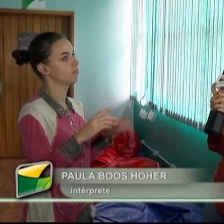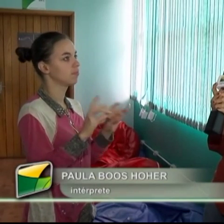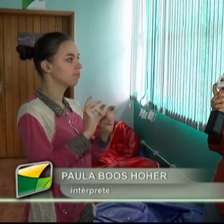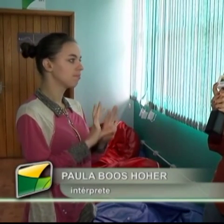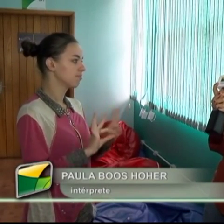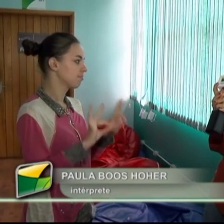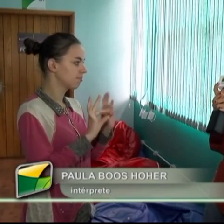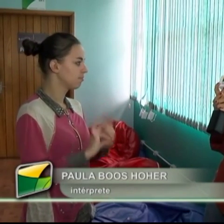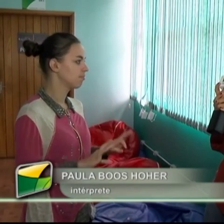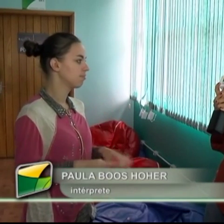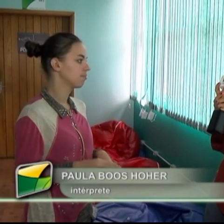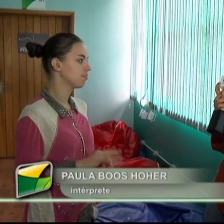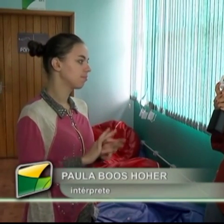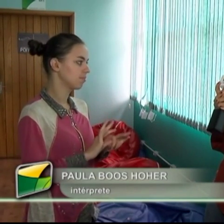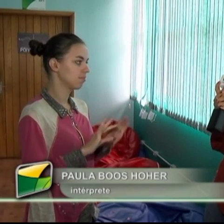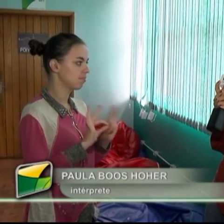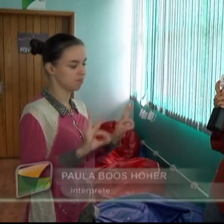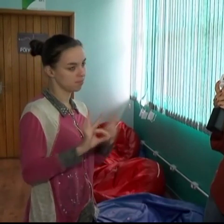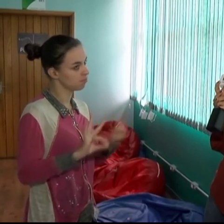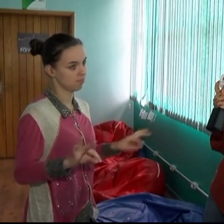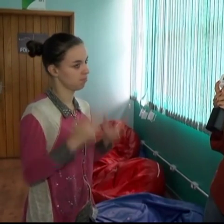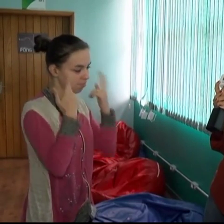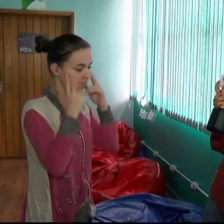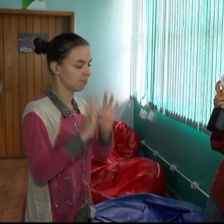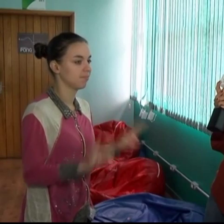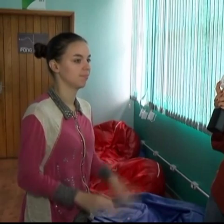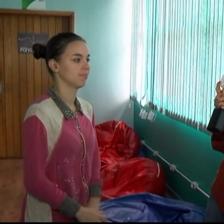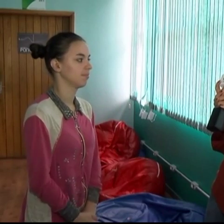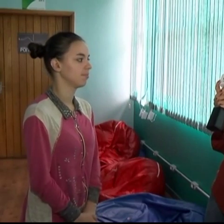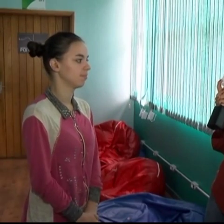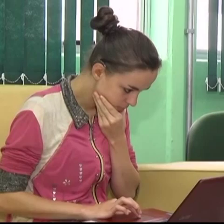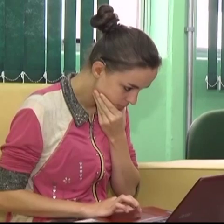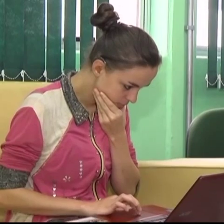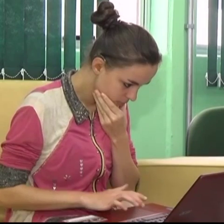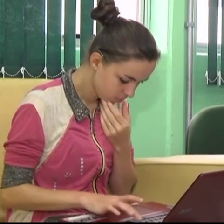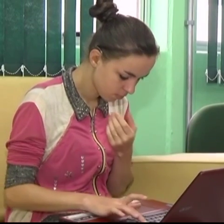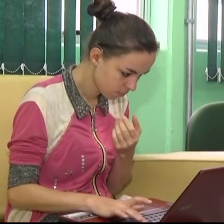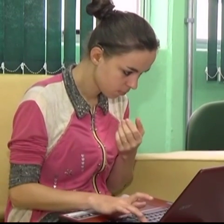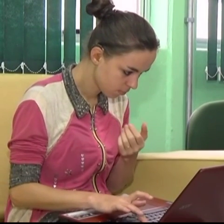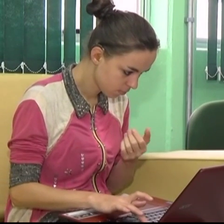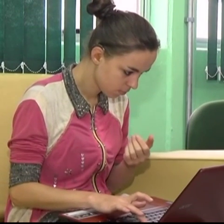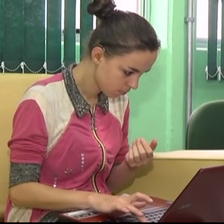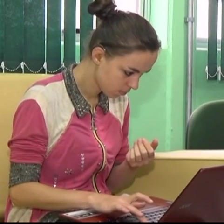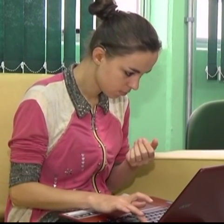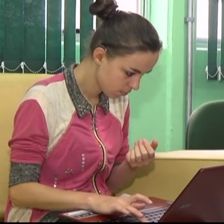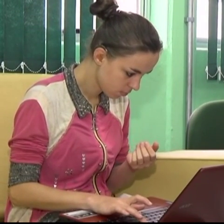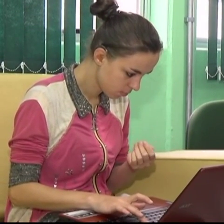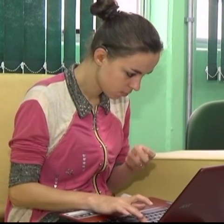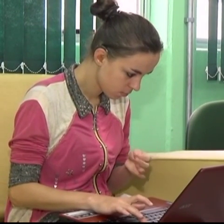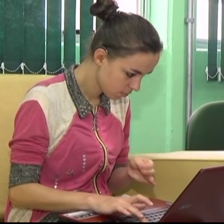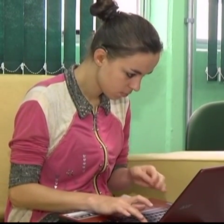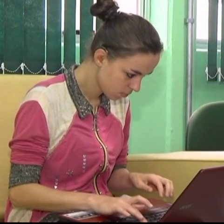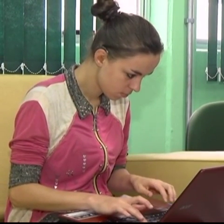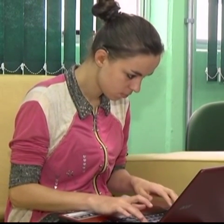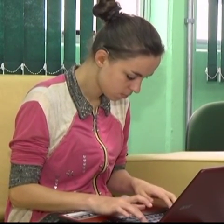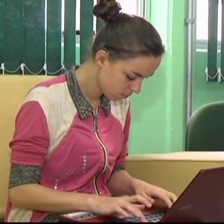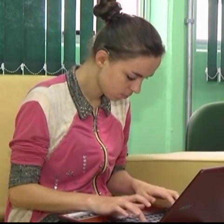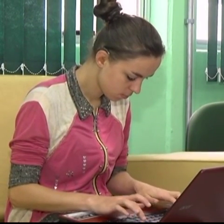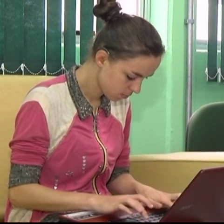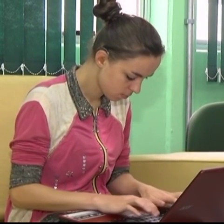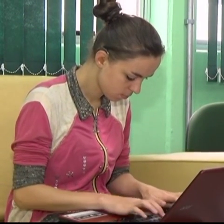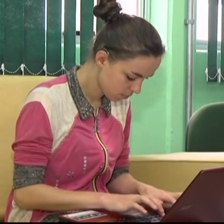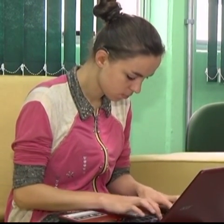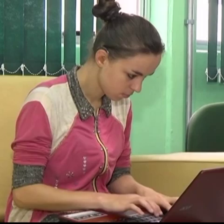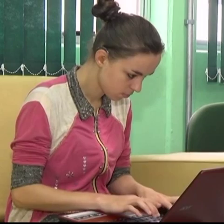também bastante. Então é bem natural para mim, bem normal. Pensando no conforto do aluno, a Fevale permite que